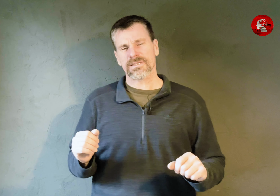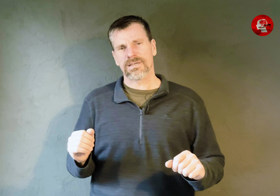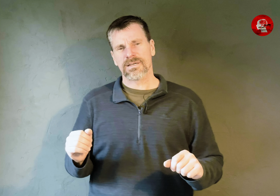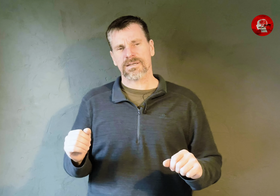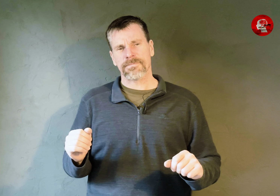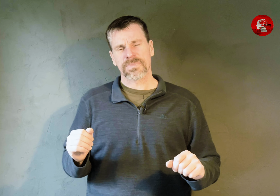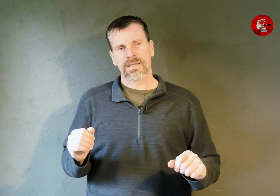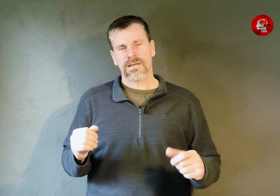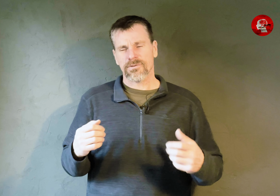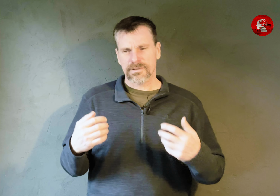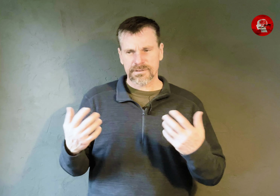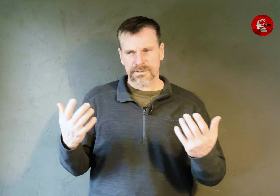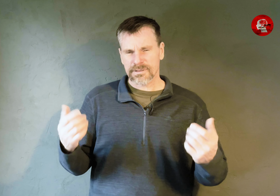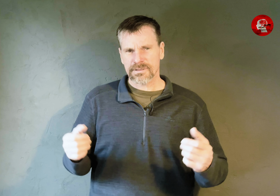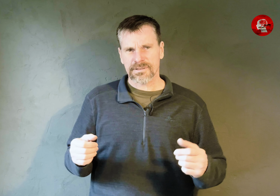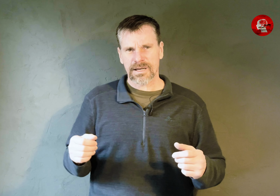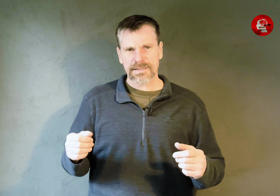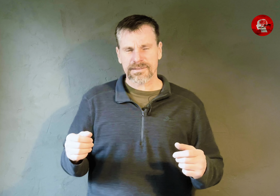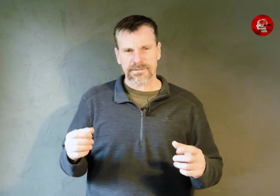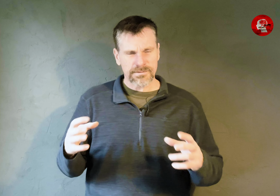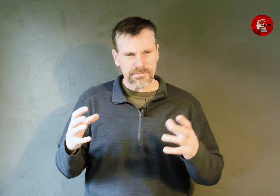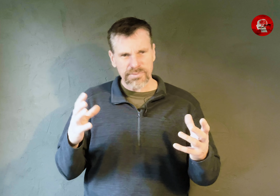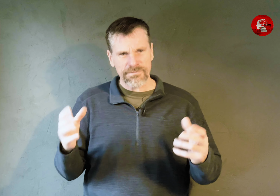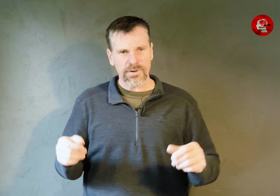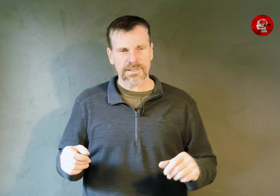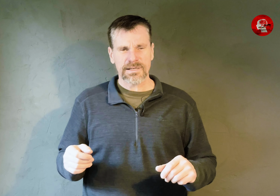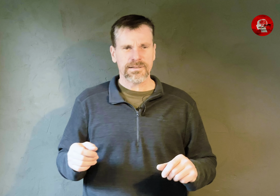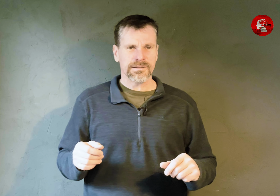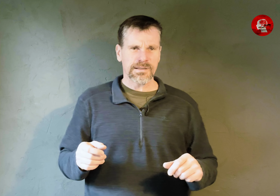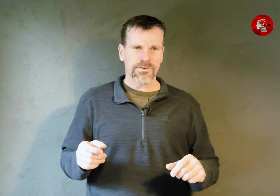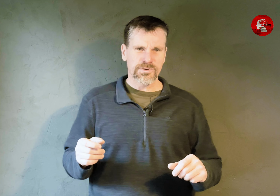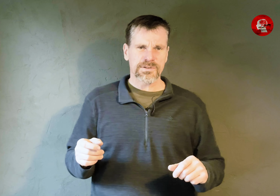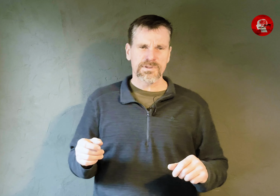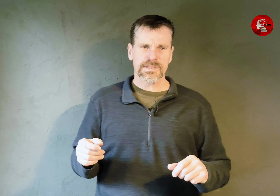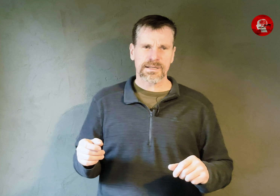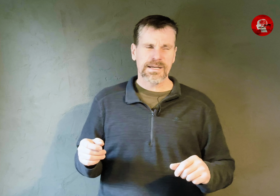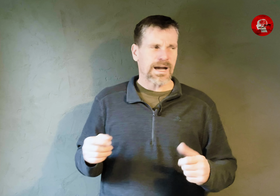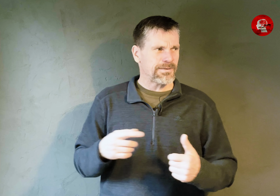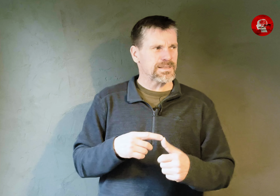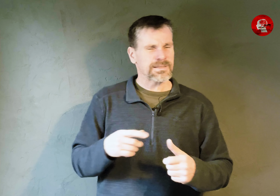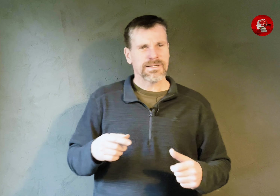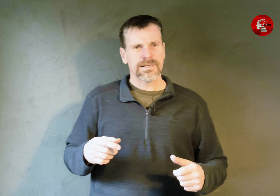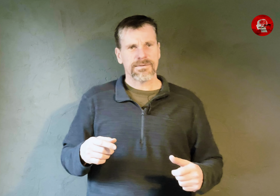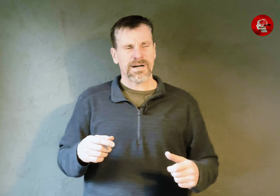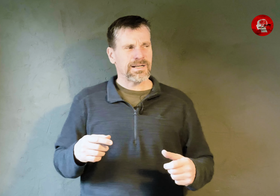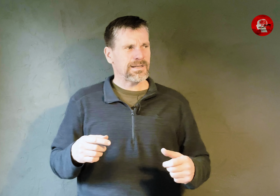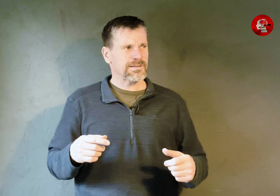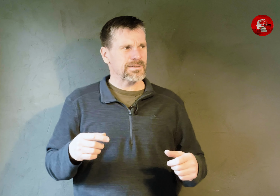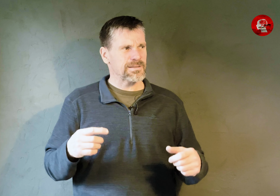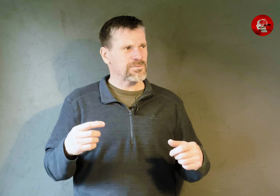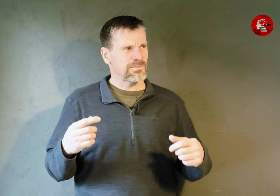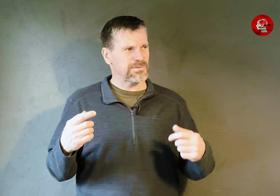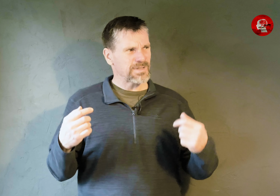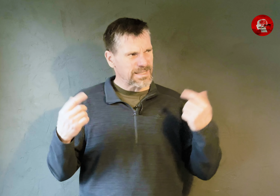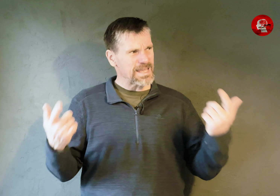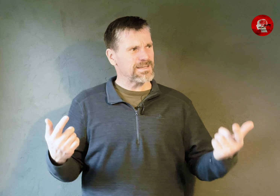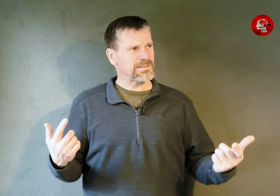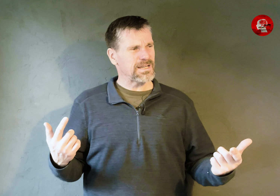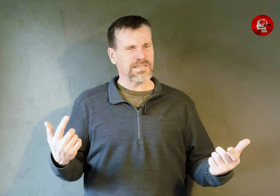ja und hat ein paar vorteile die durchaus nutzen kann aber jetzt mal zu der denke die dahinter